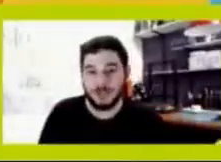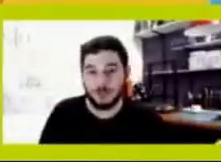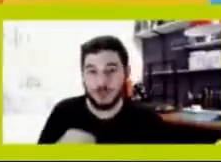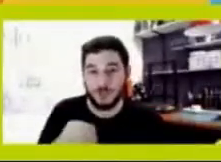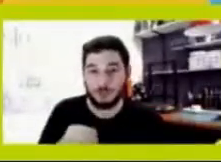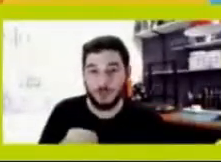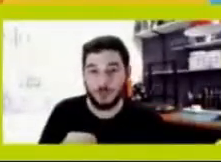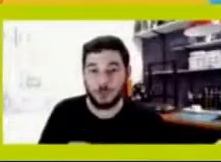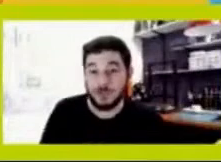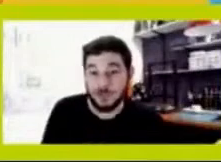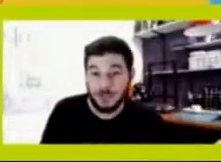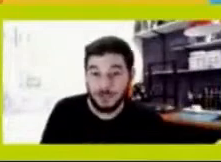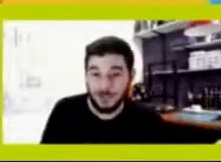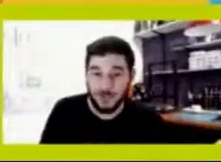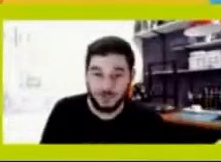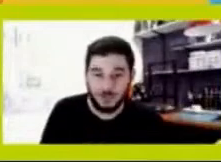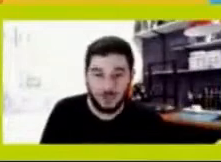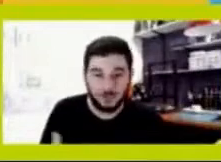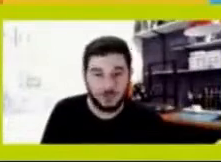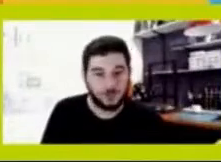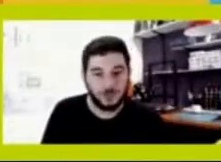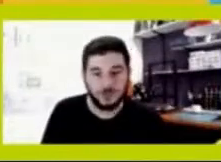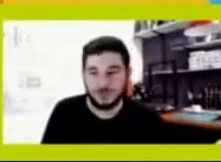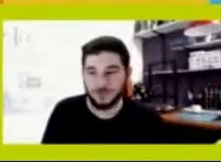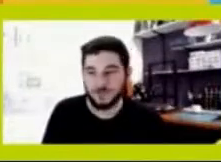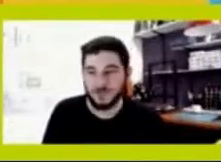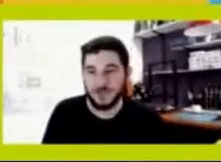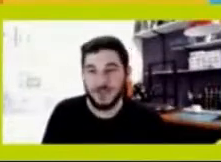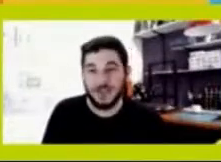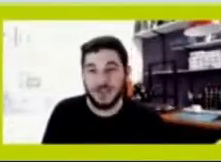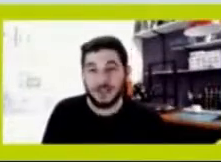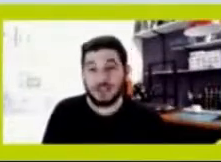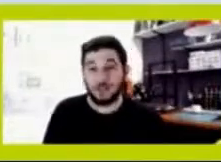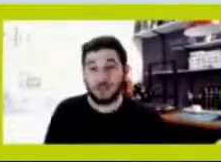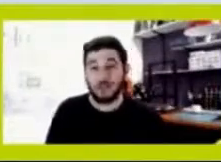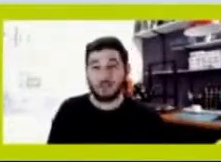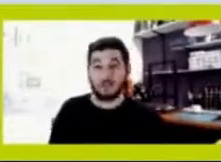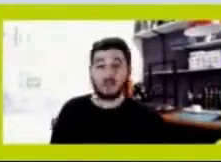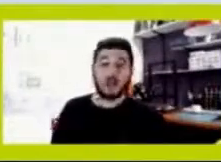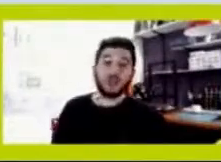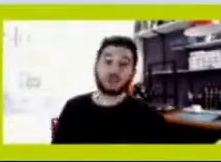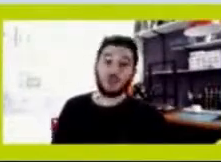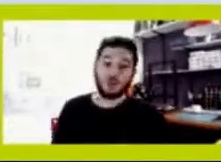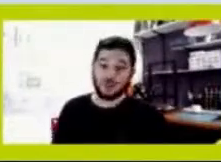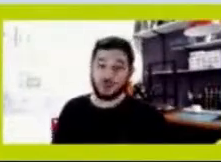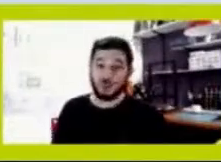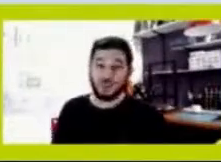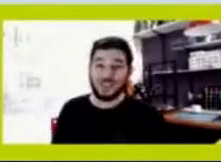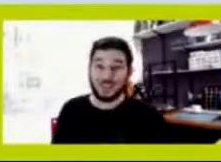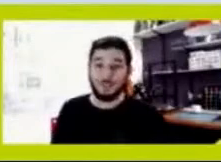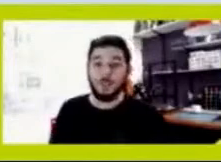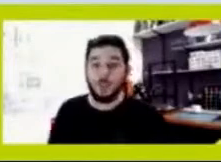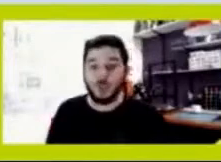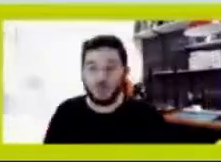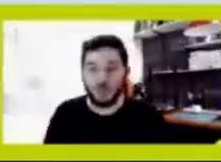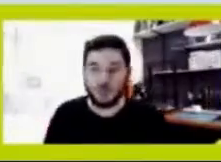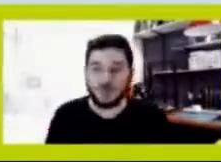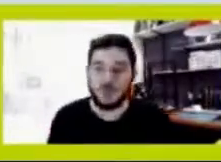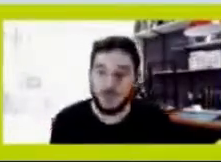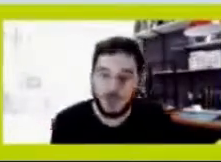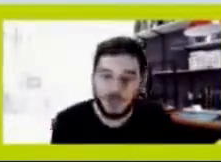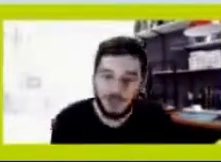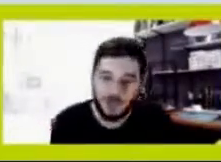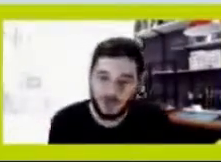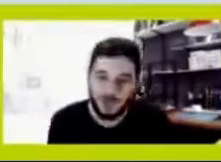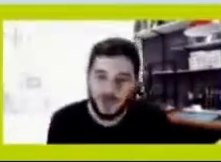Voice Access, que você pode utilizar, navegar no celular usando voz. Então, na RenderTalk, a gente utiliza